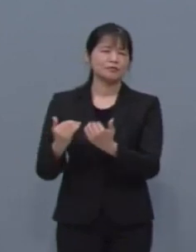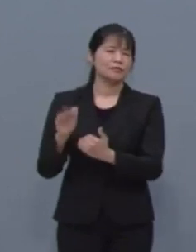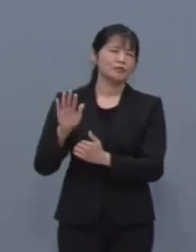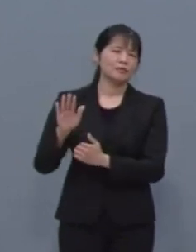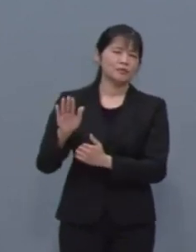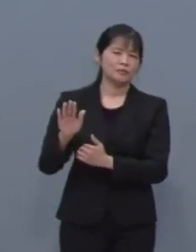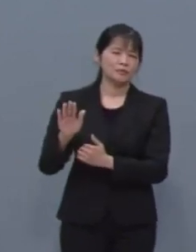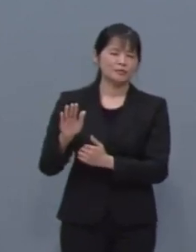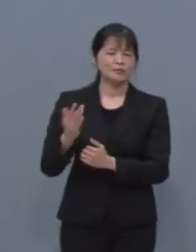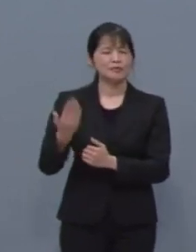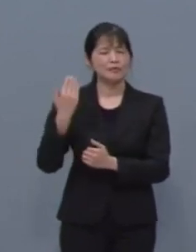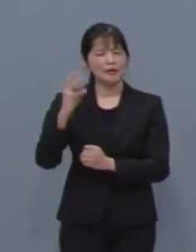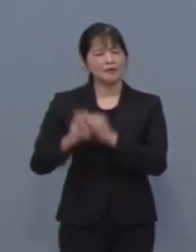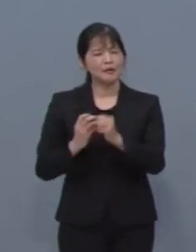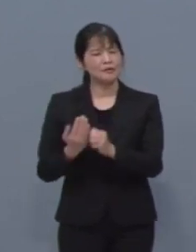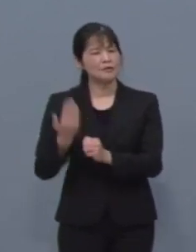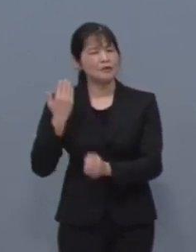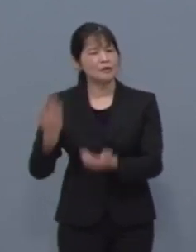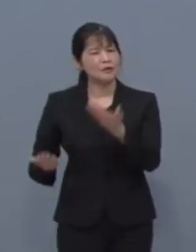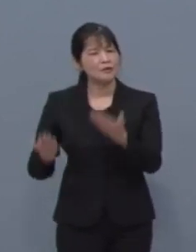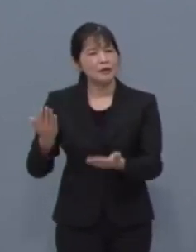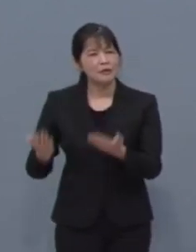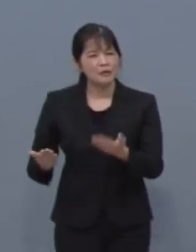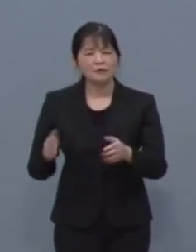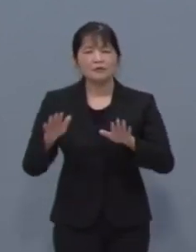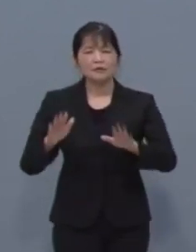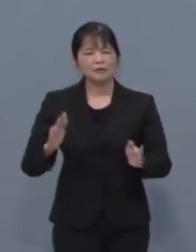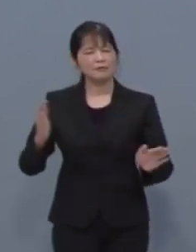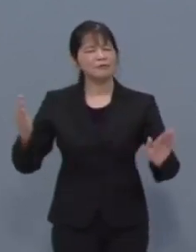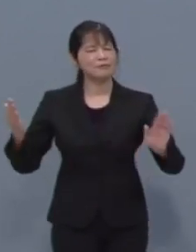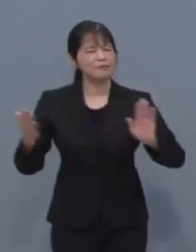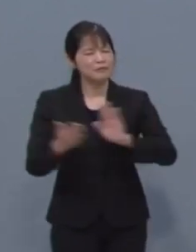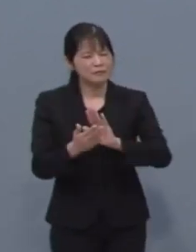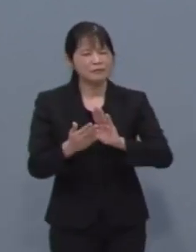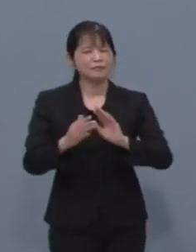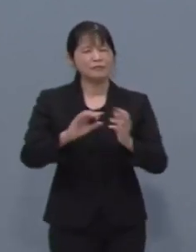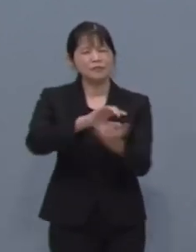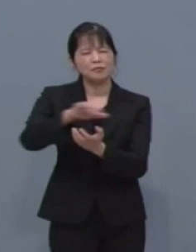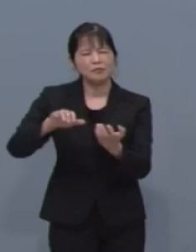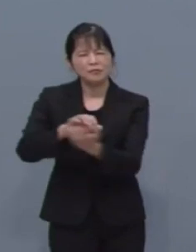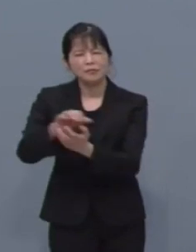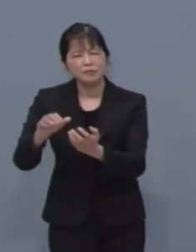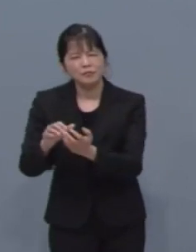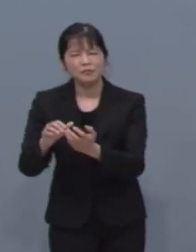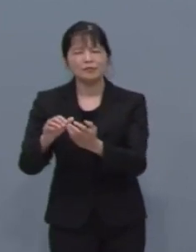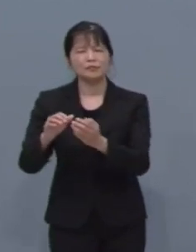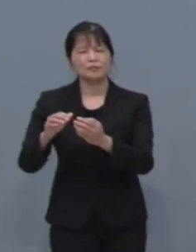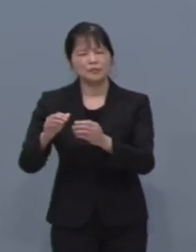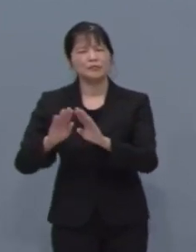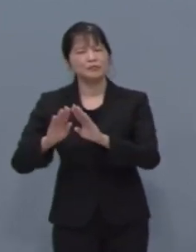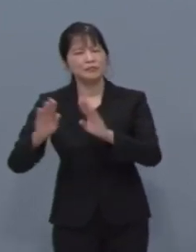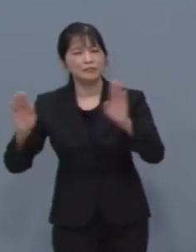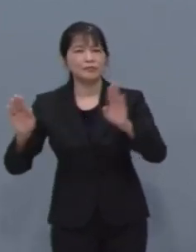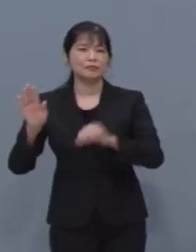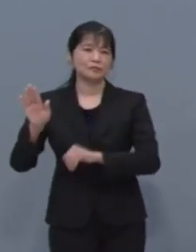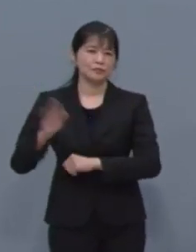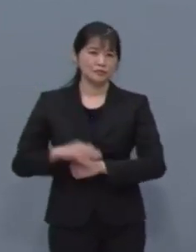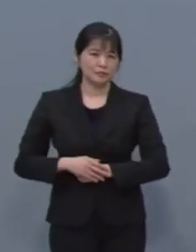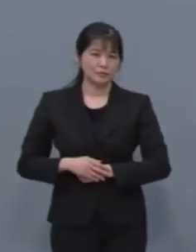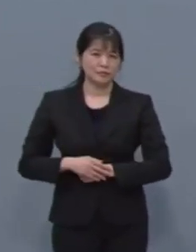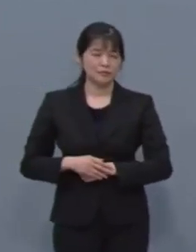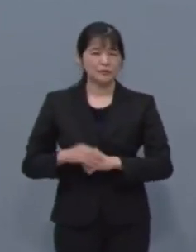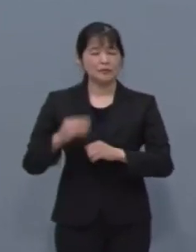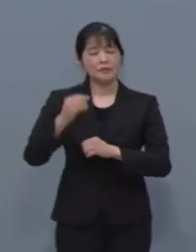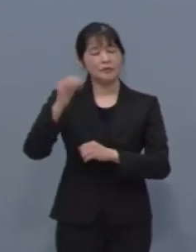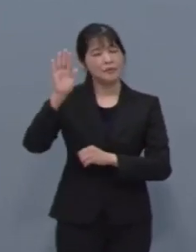なく今はまさに戦国 run 生の入り口に来ています5アメリカと中国が戦争になっても